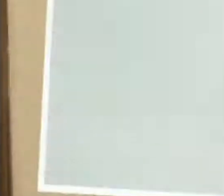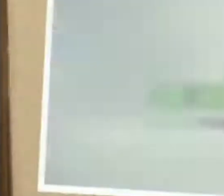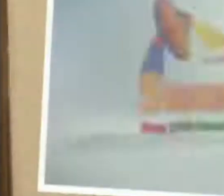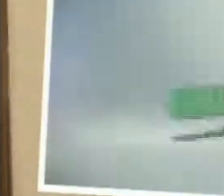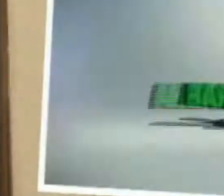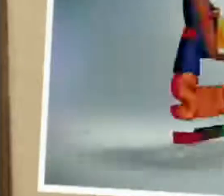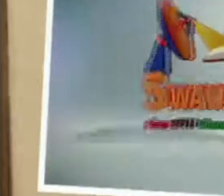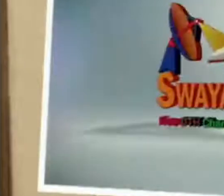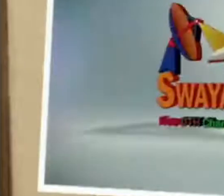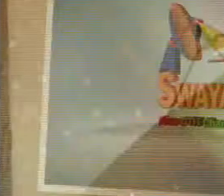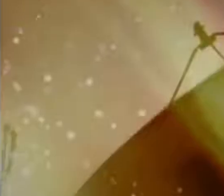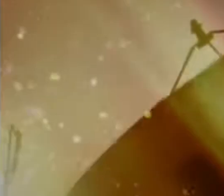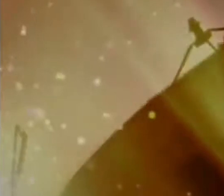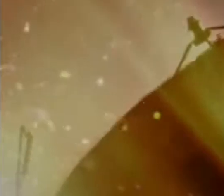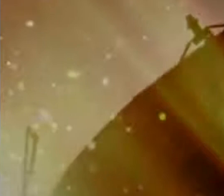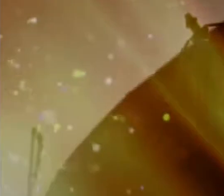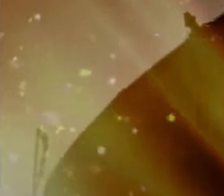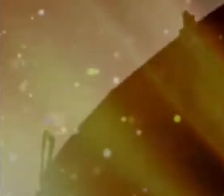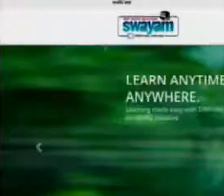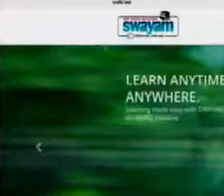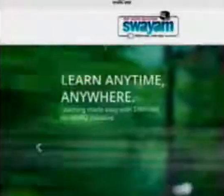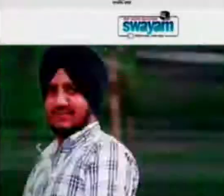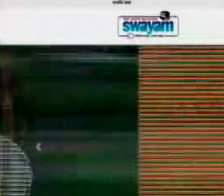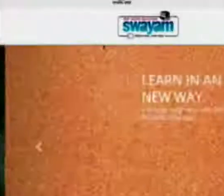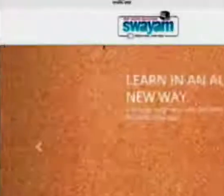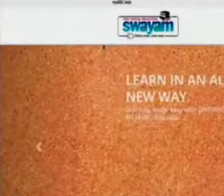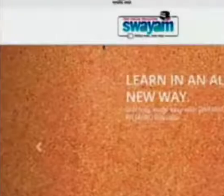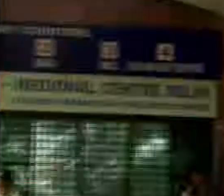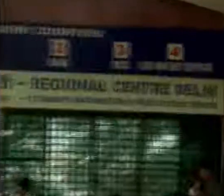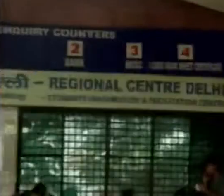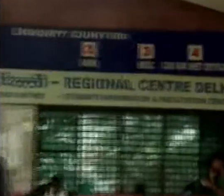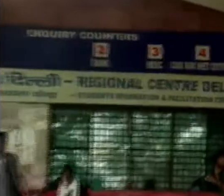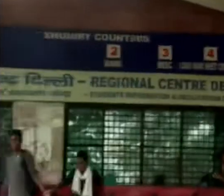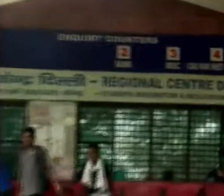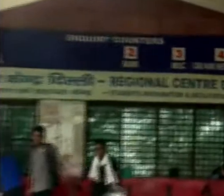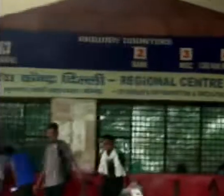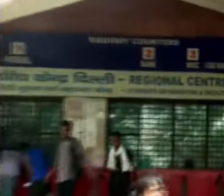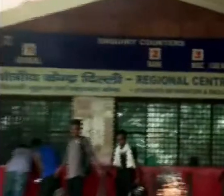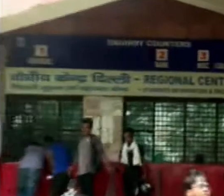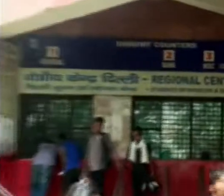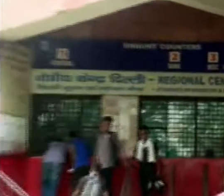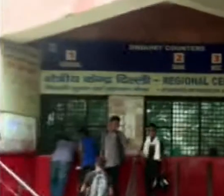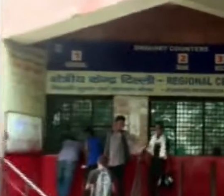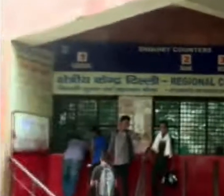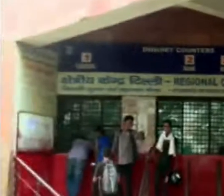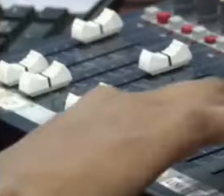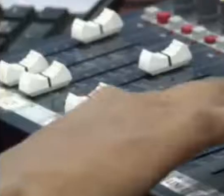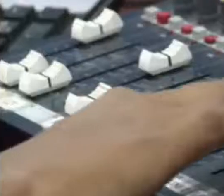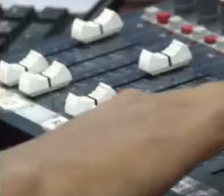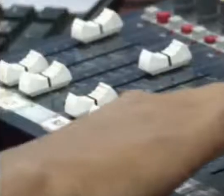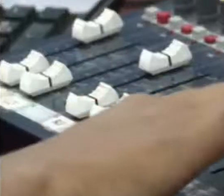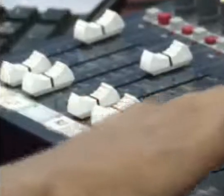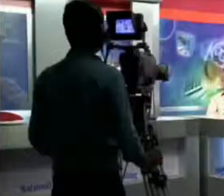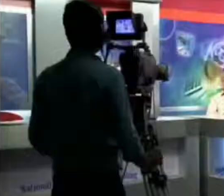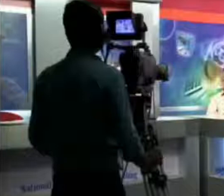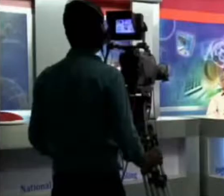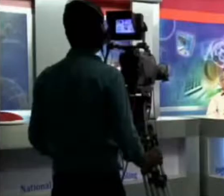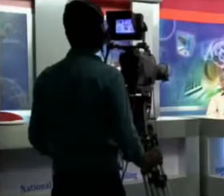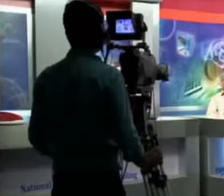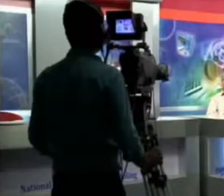मन चाहा केंद्र चुने हम, अपना जीवन स्वयं